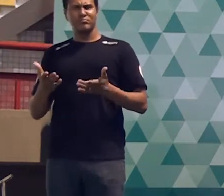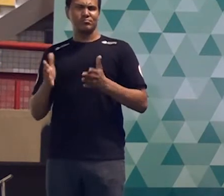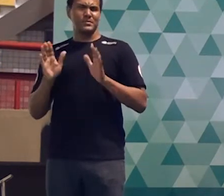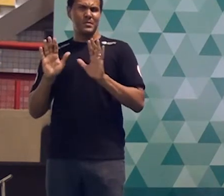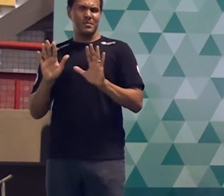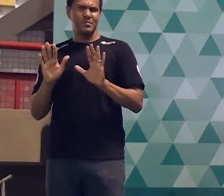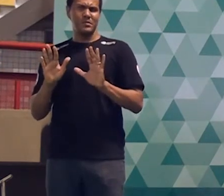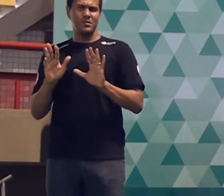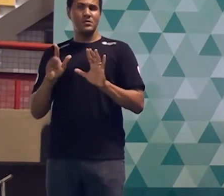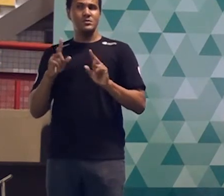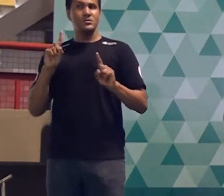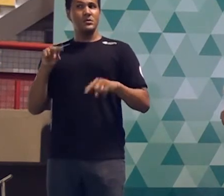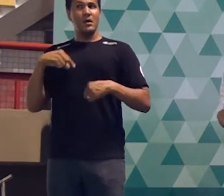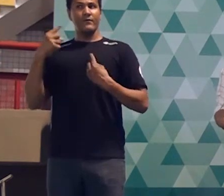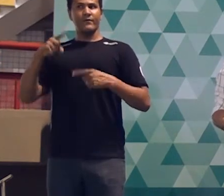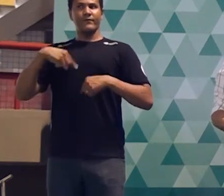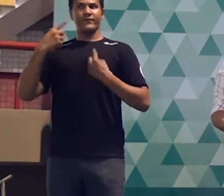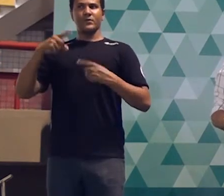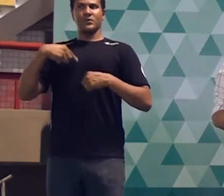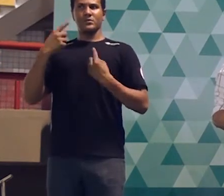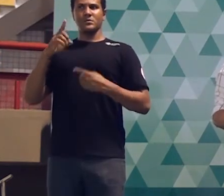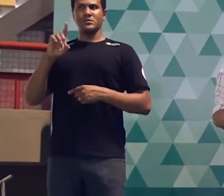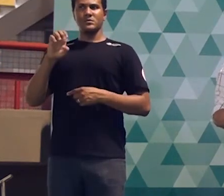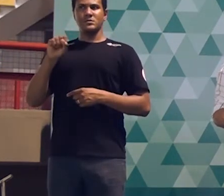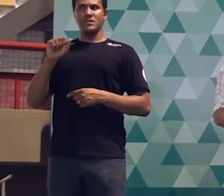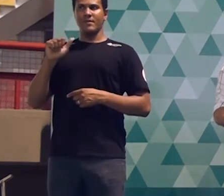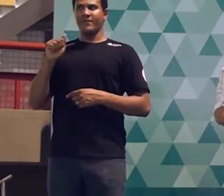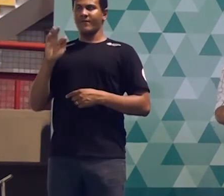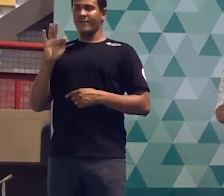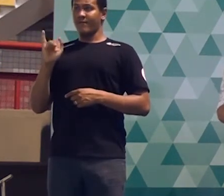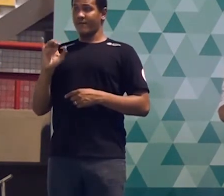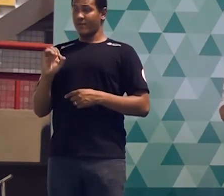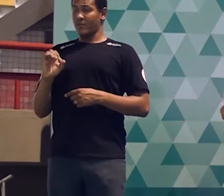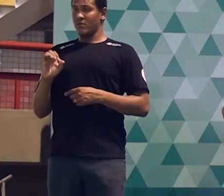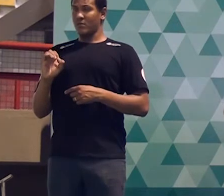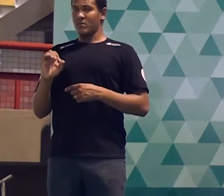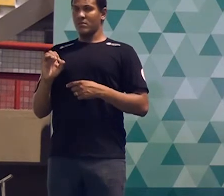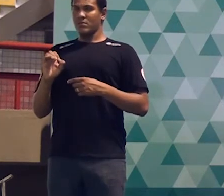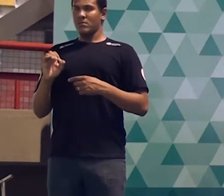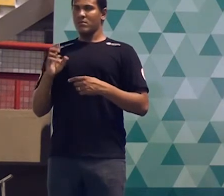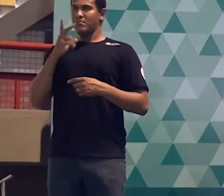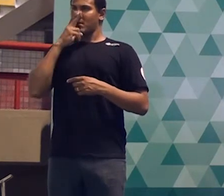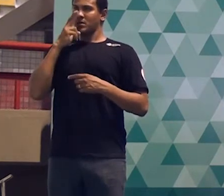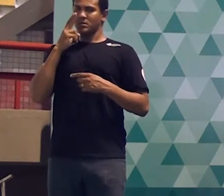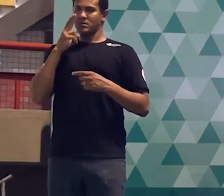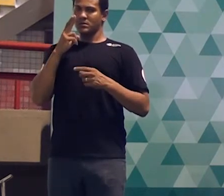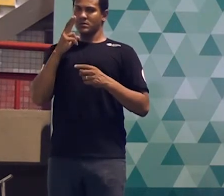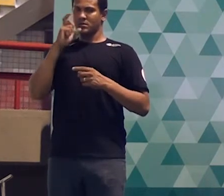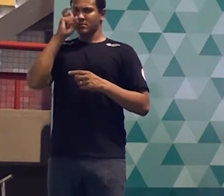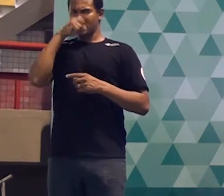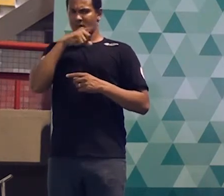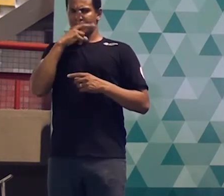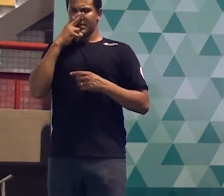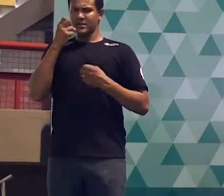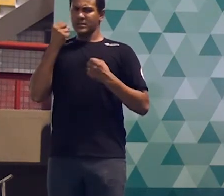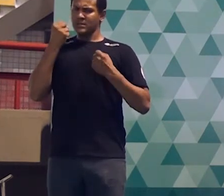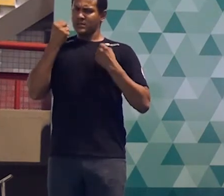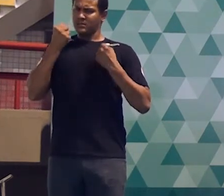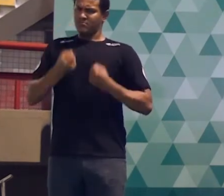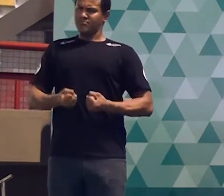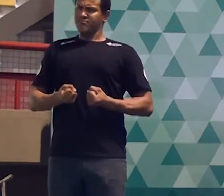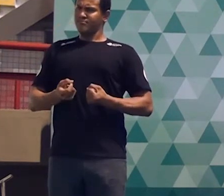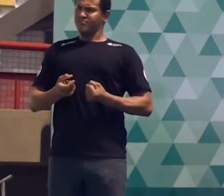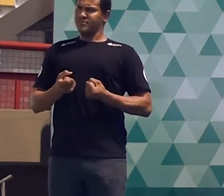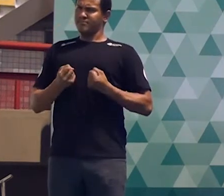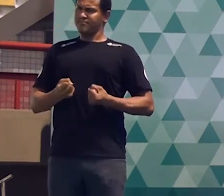palavra desafio e a palavra dificuldade, elas dão a impressão de algo pesado,